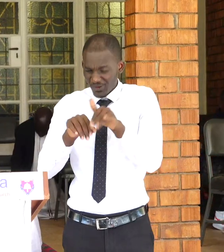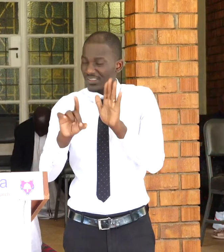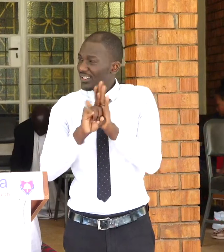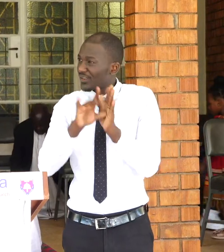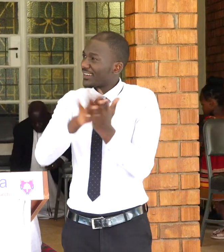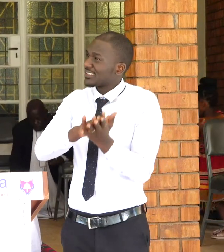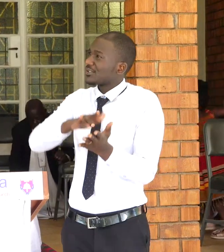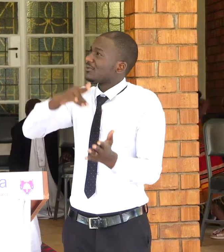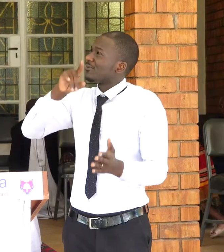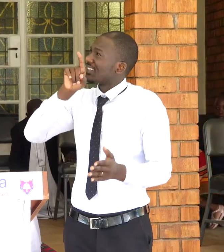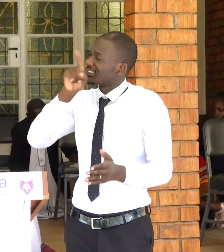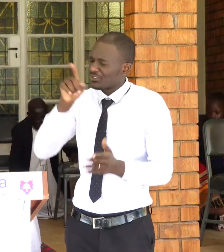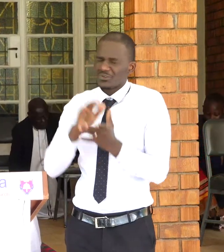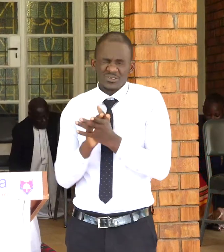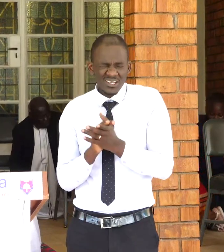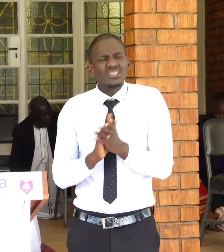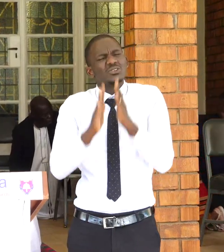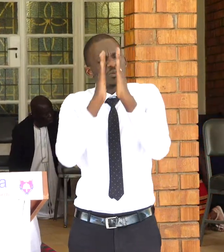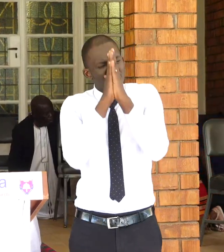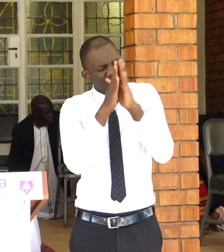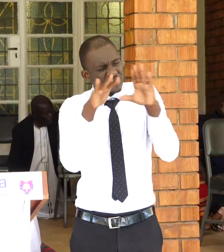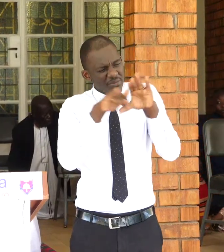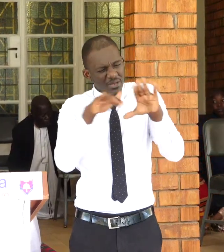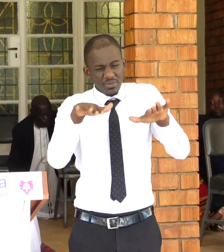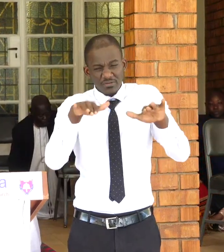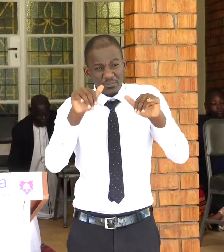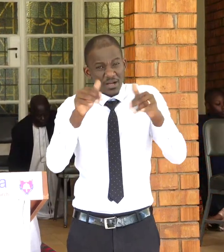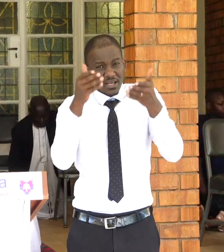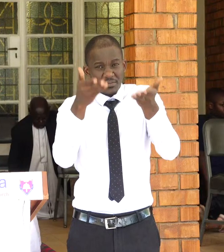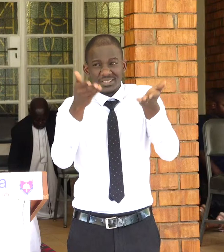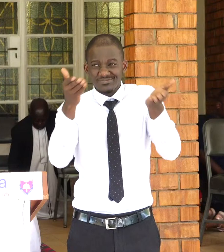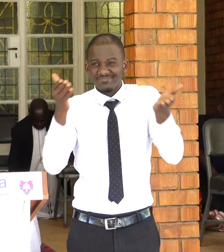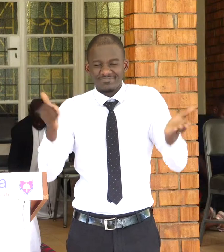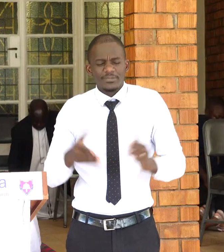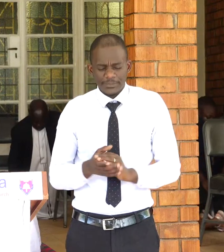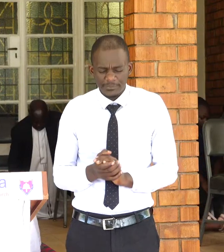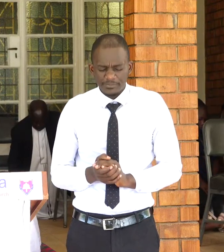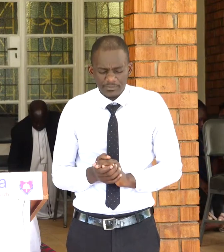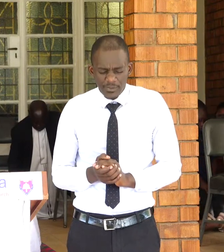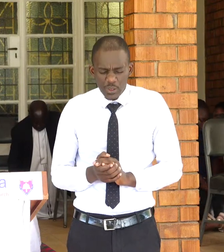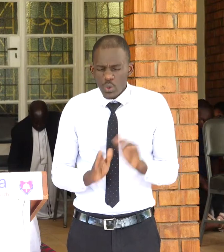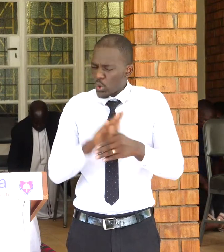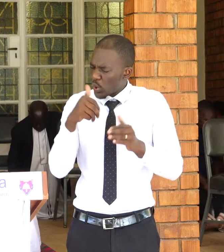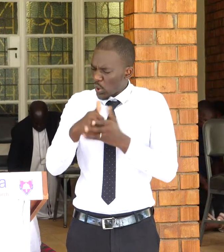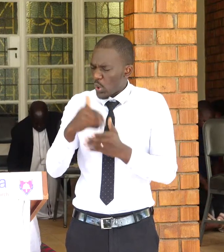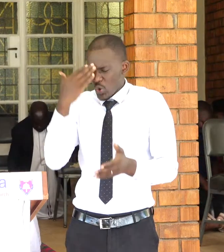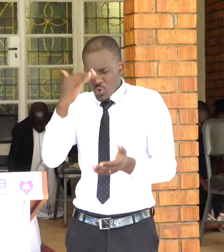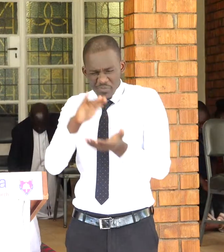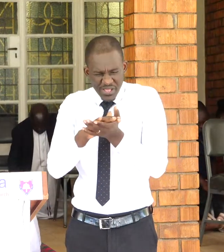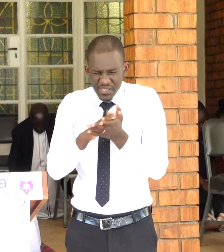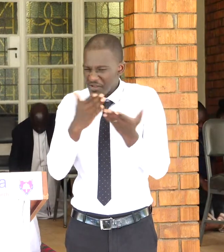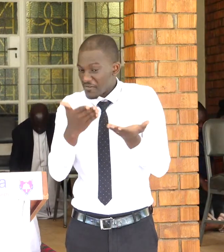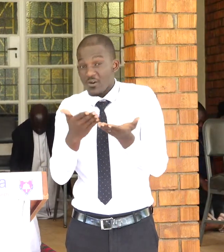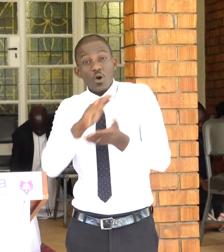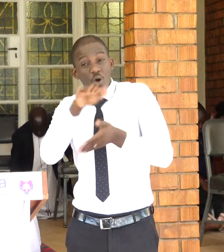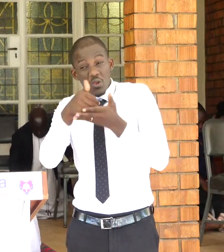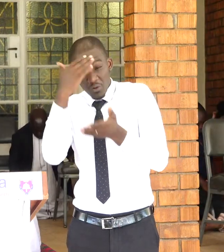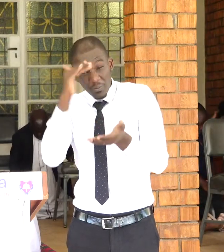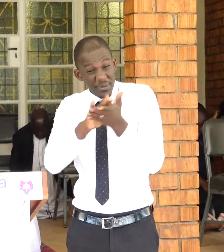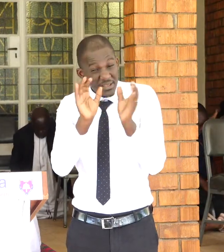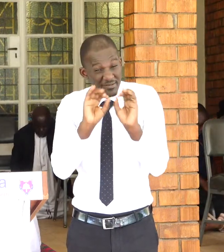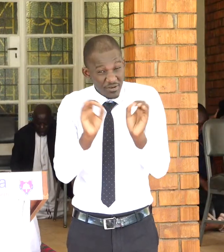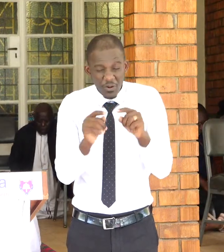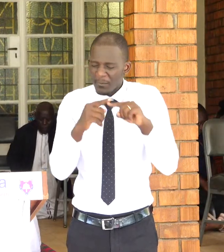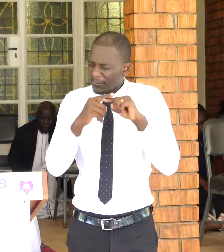ggwe kyeva tusabira bammemba ba paalamenti bonna abakkiriza n'abatakkiriza obutayisa